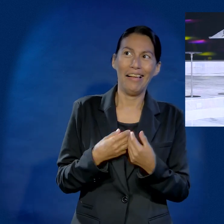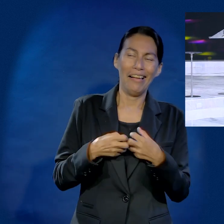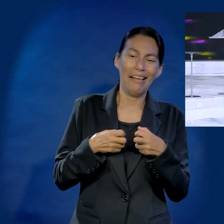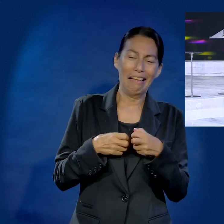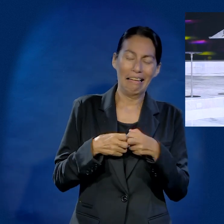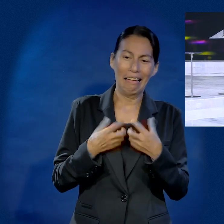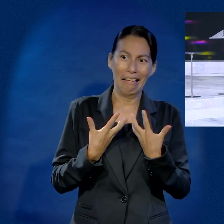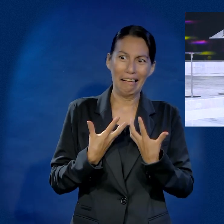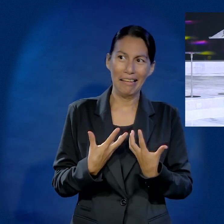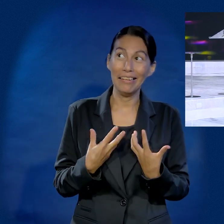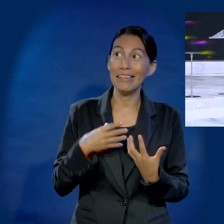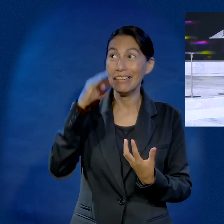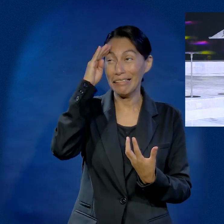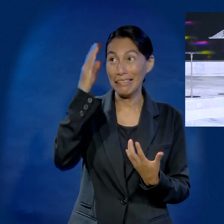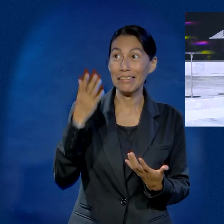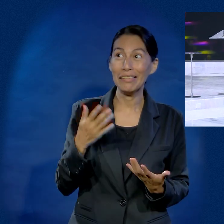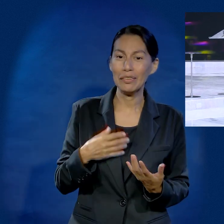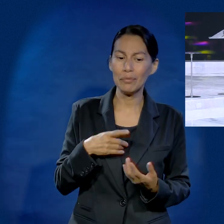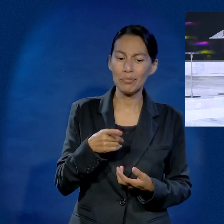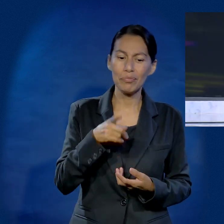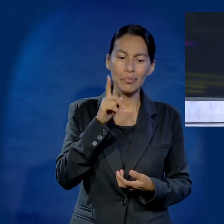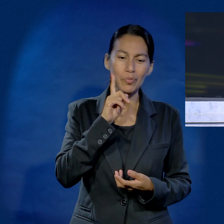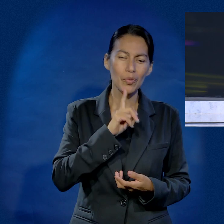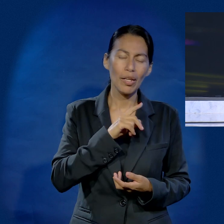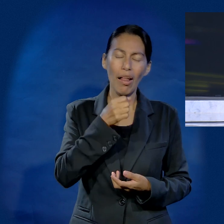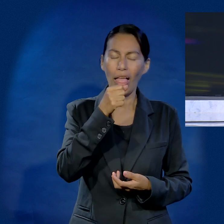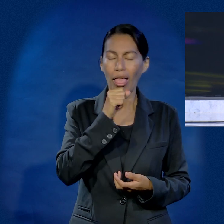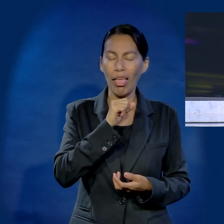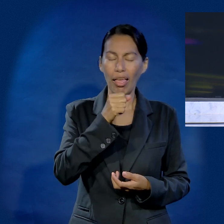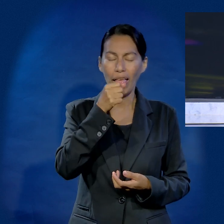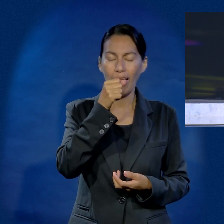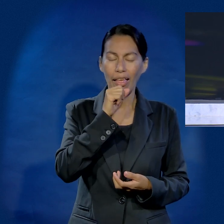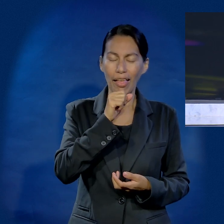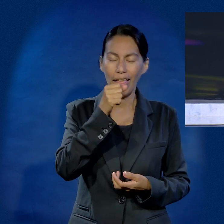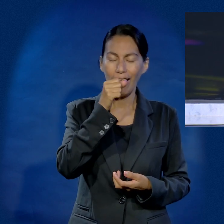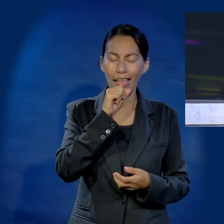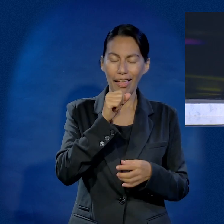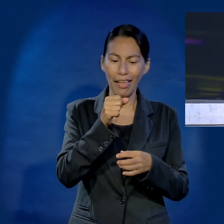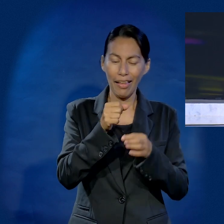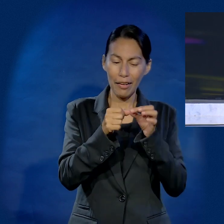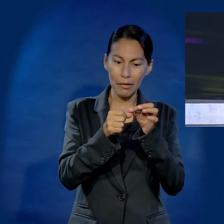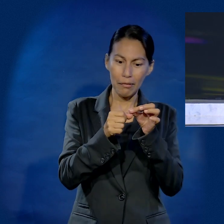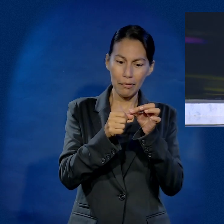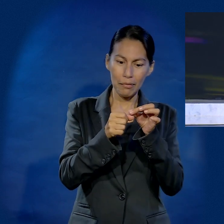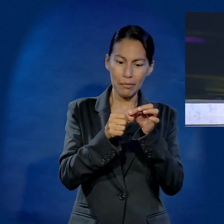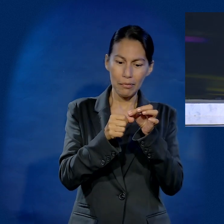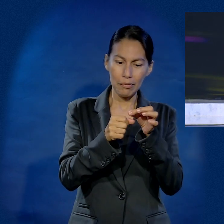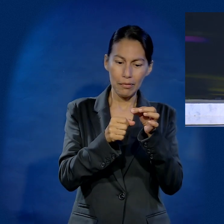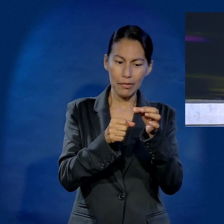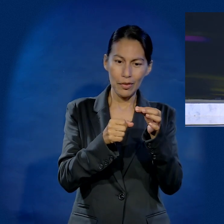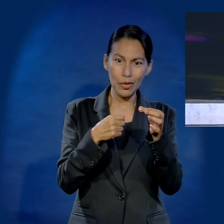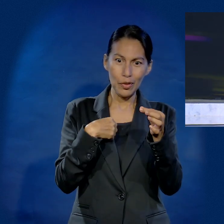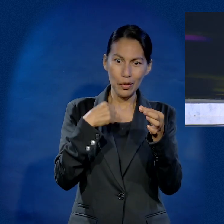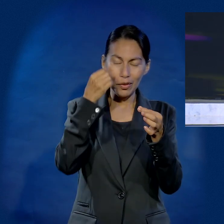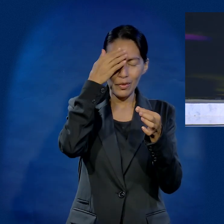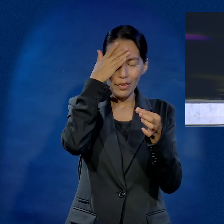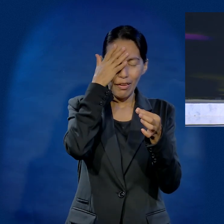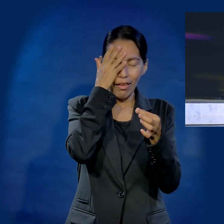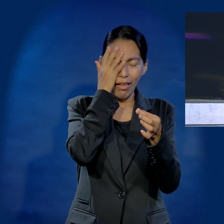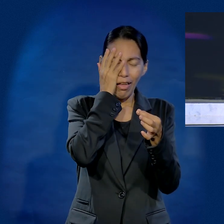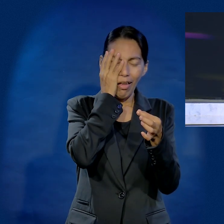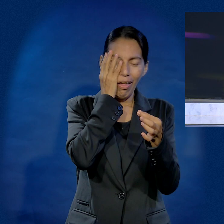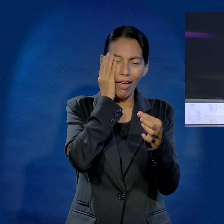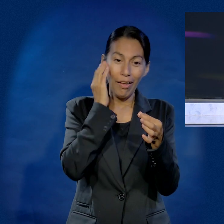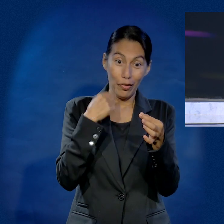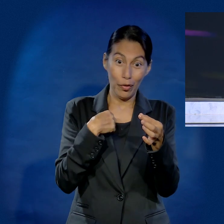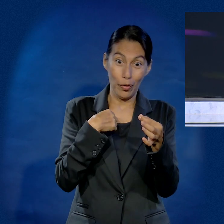nervioso. Señora, ¿qué horas? Y ella comiendo la nieve y yo nervioso. Finalmente lo encontró. Yo estaba sudando.